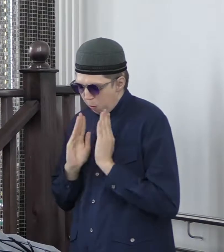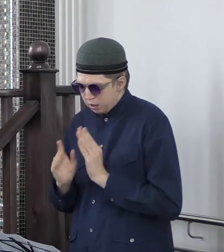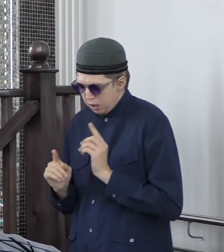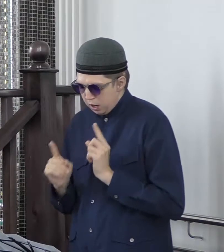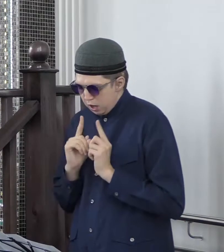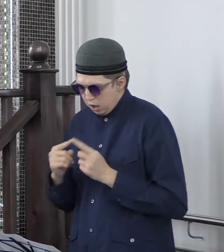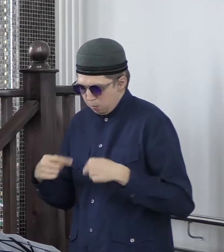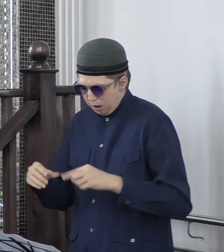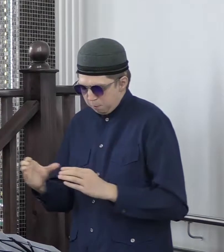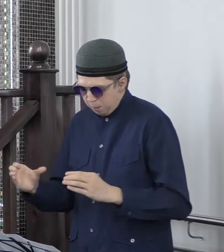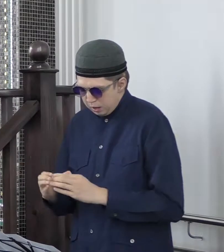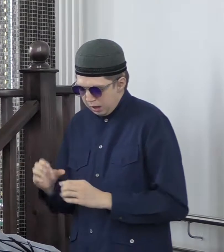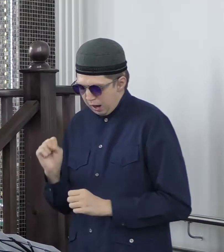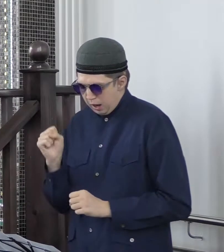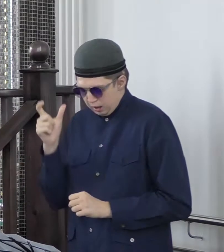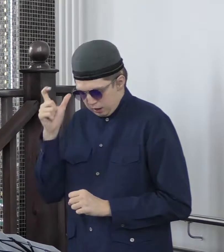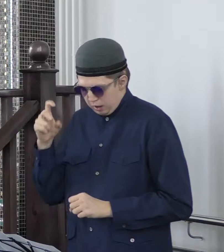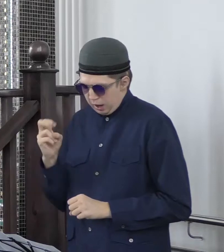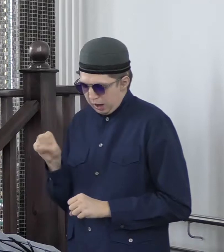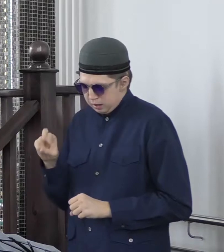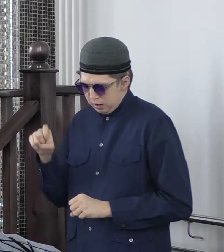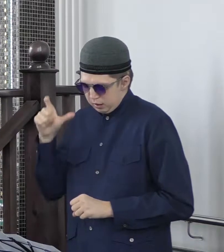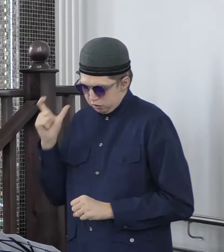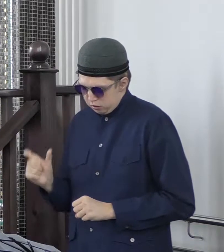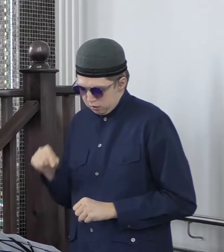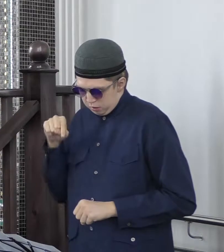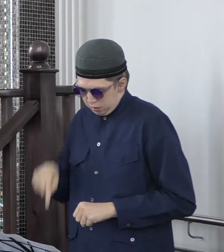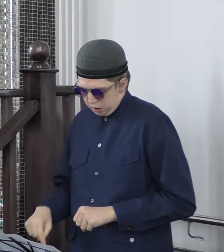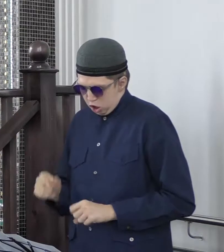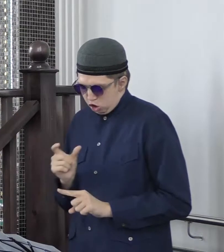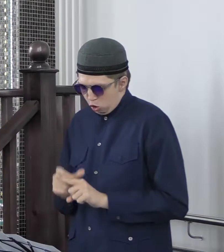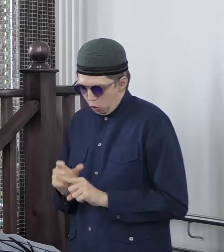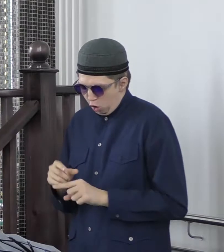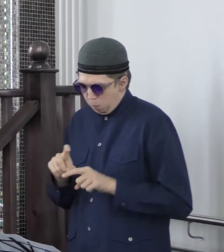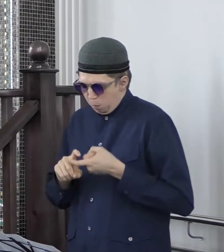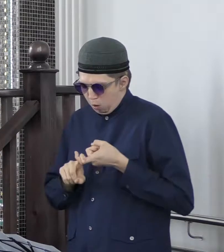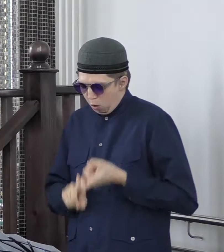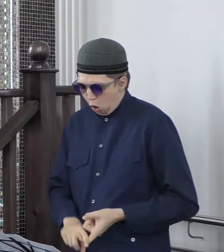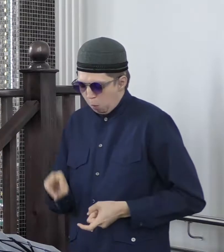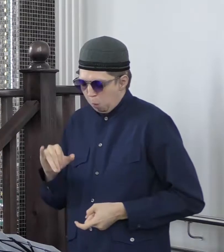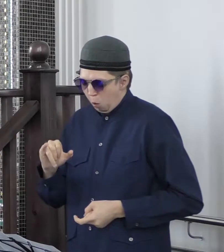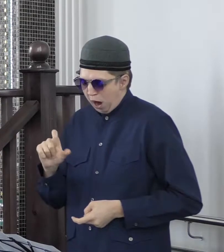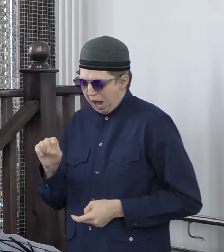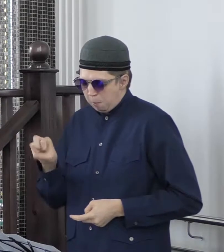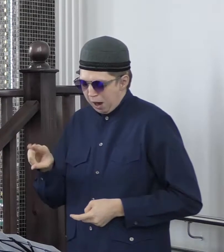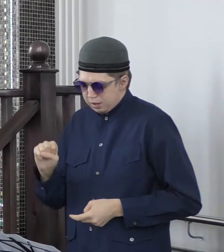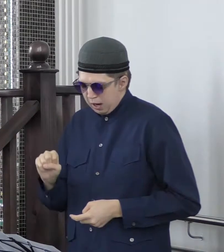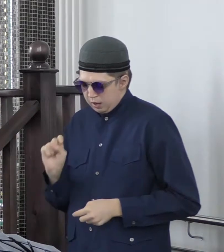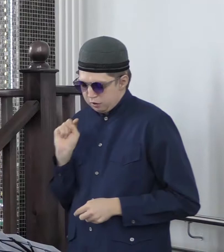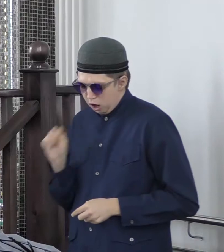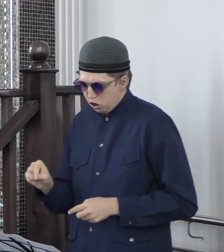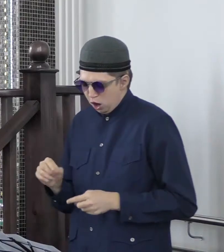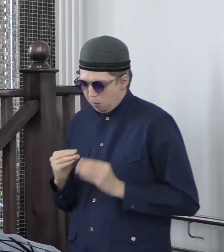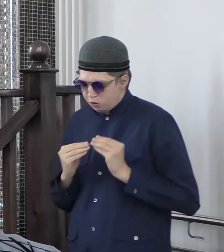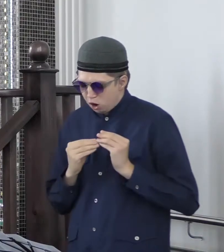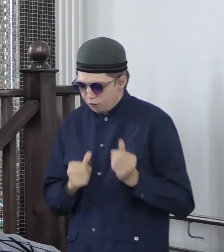آمنوا اتقوا الله حق تقاته ولا تموتن إلا وأنتم مسلمون. بس كيف رحمه الله تعالى